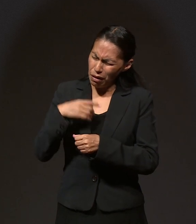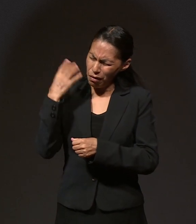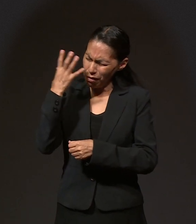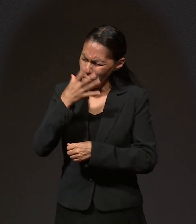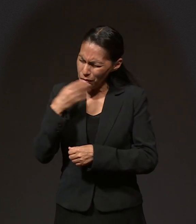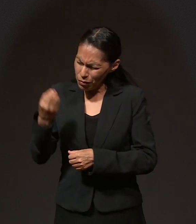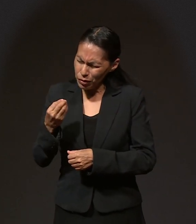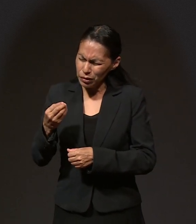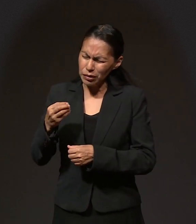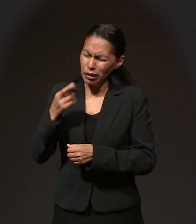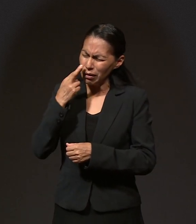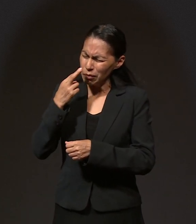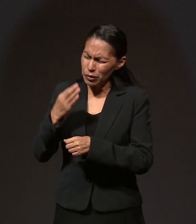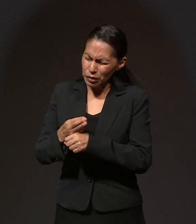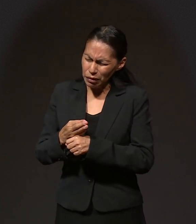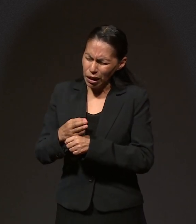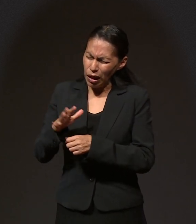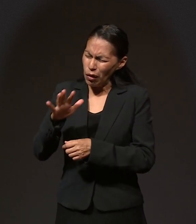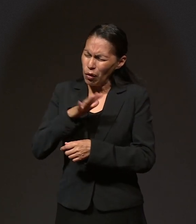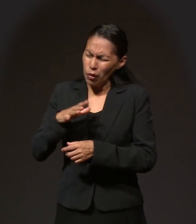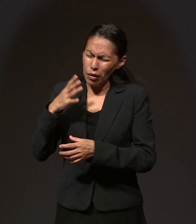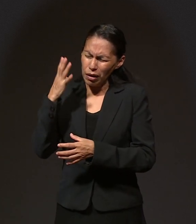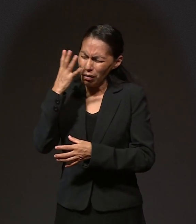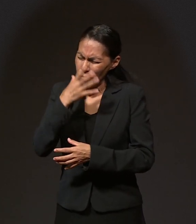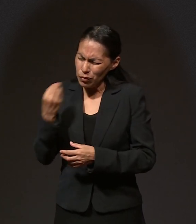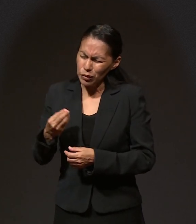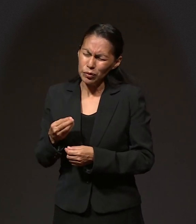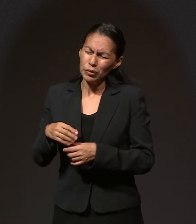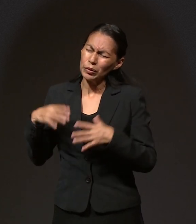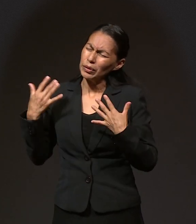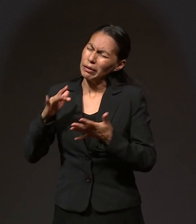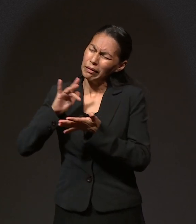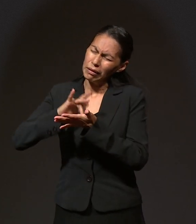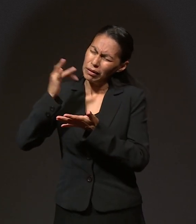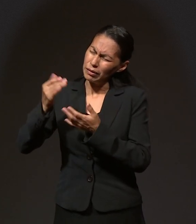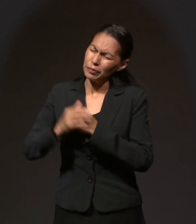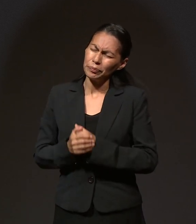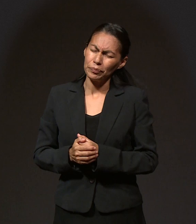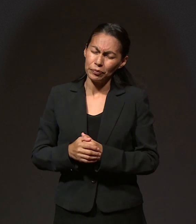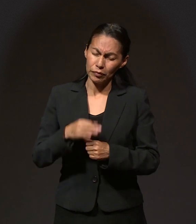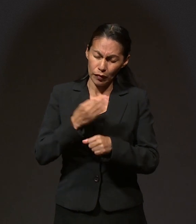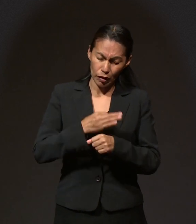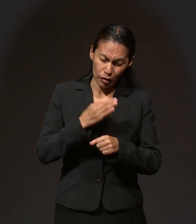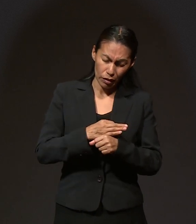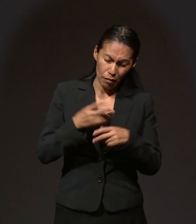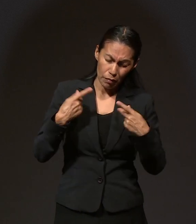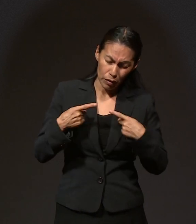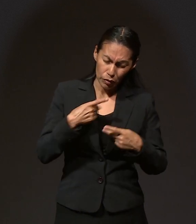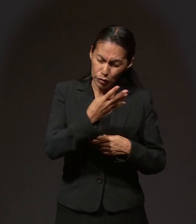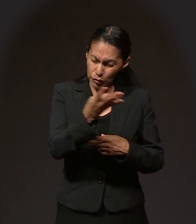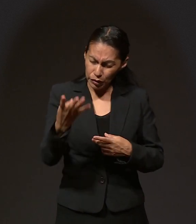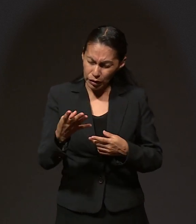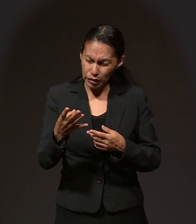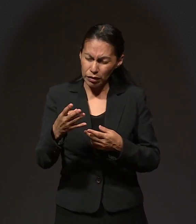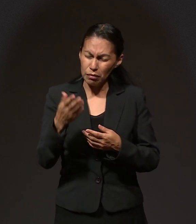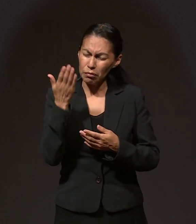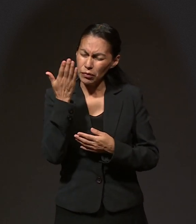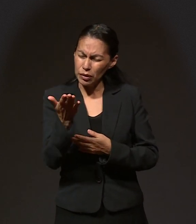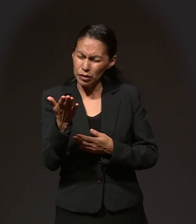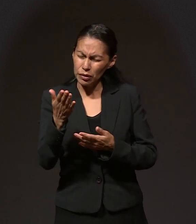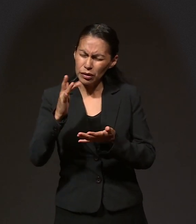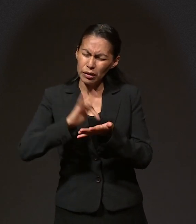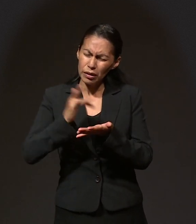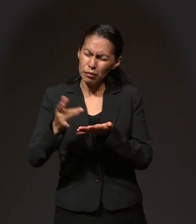has escuchado las peticiones y los agradecimientos, las alegrías, las tristezas y los desafíos de tus hijos que han enviado sus